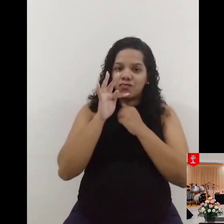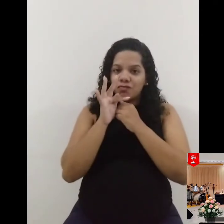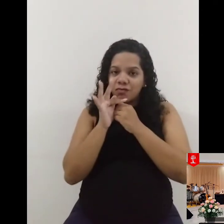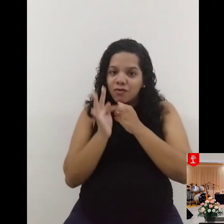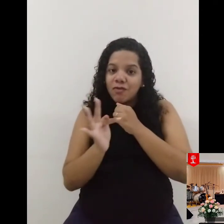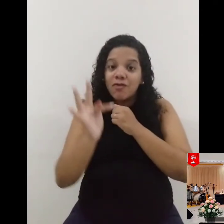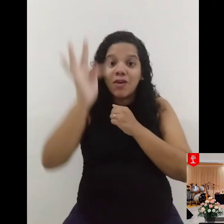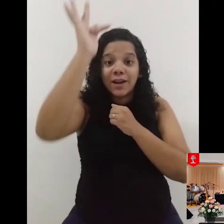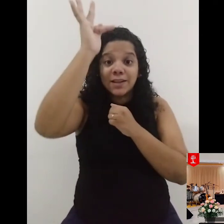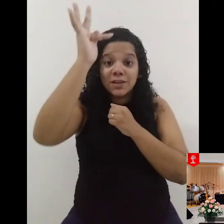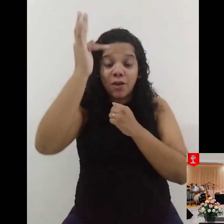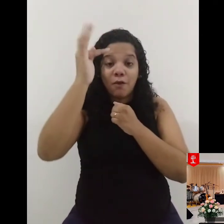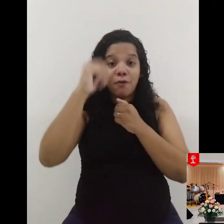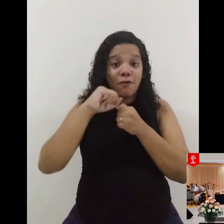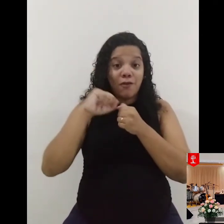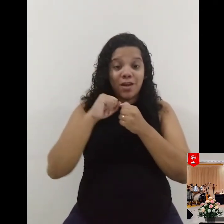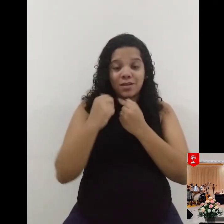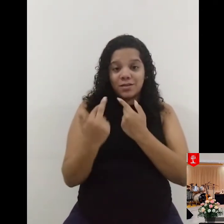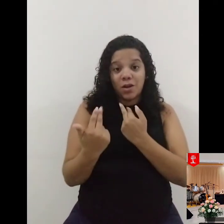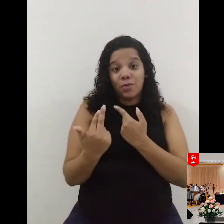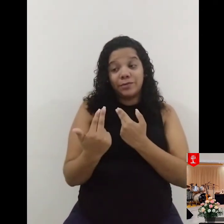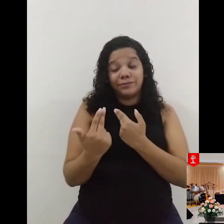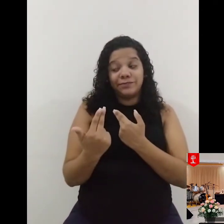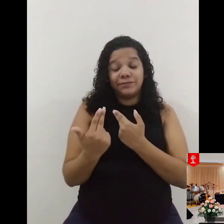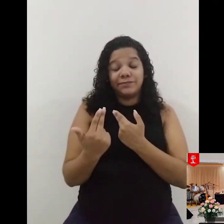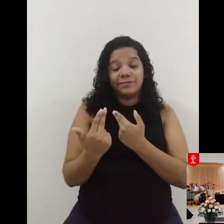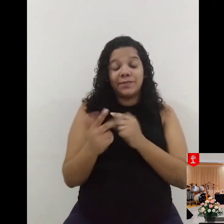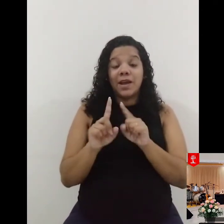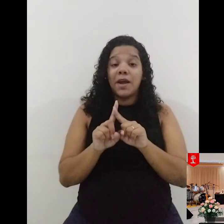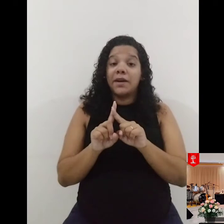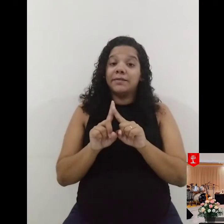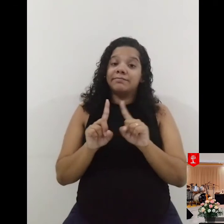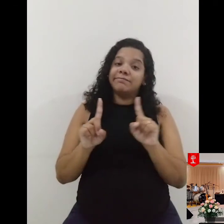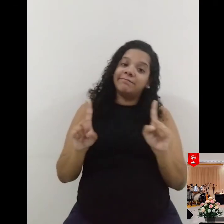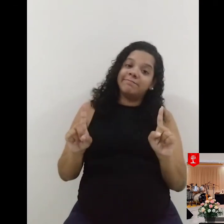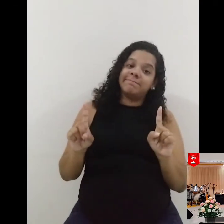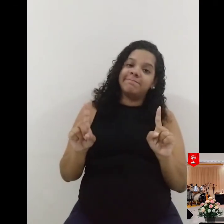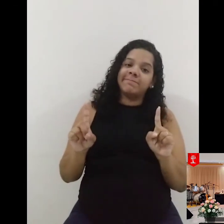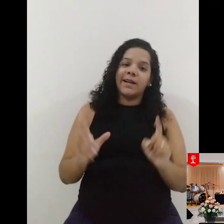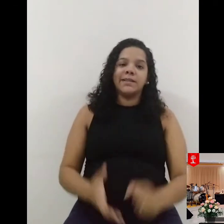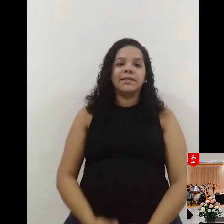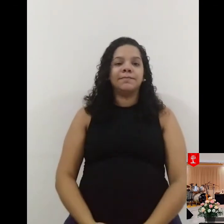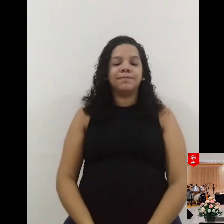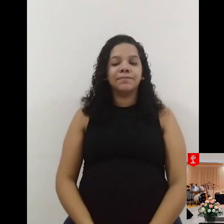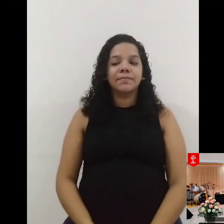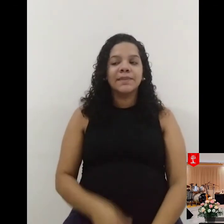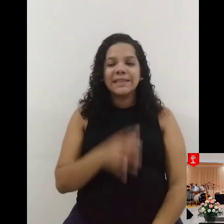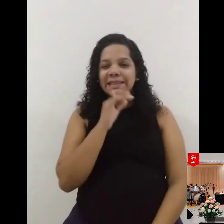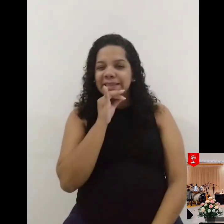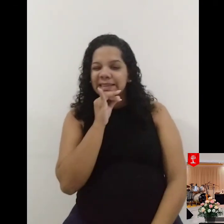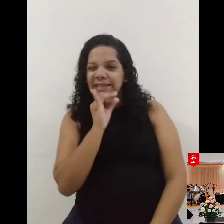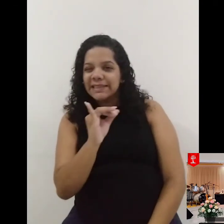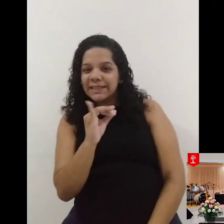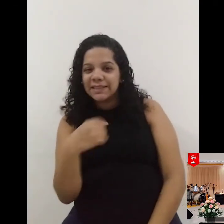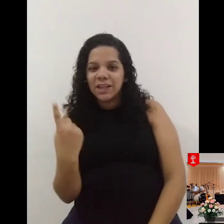nós atentarmos para detalhes, será que nós não chegaríamos à